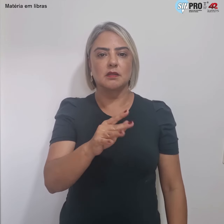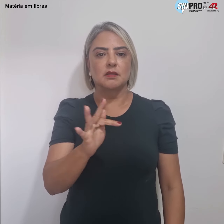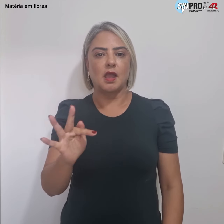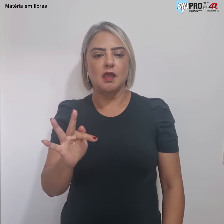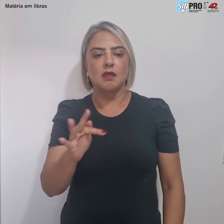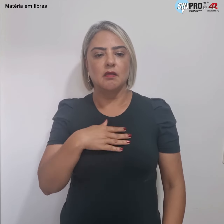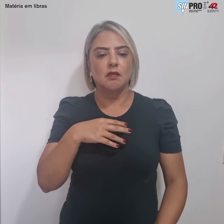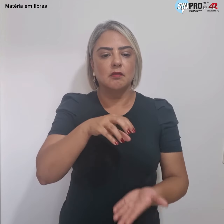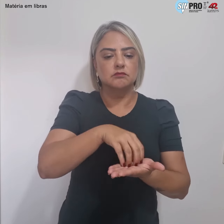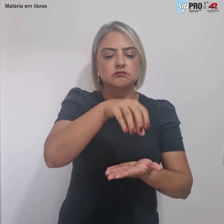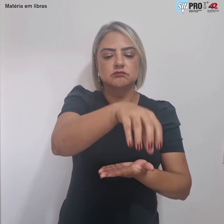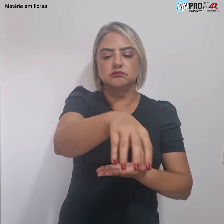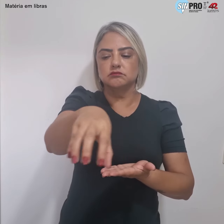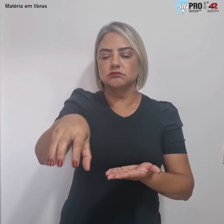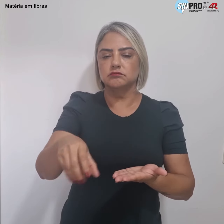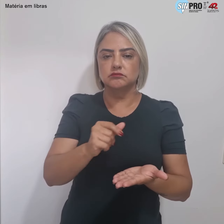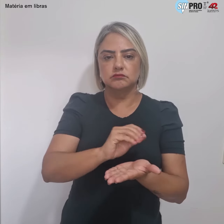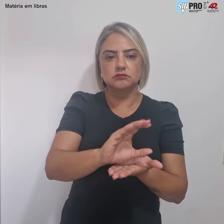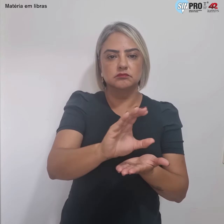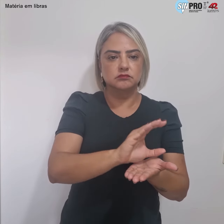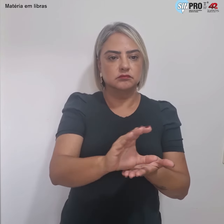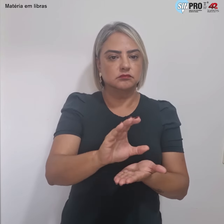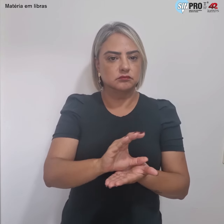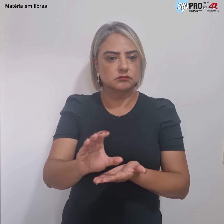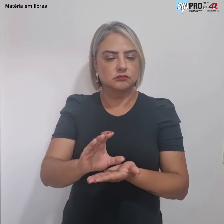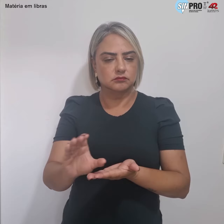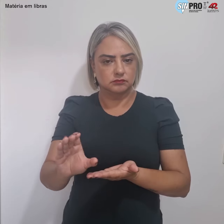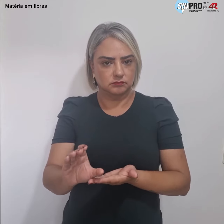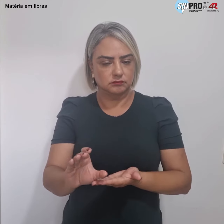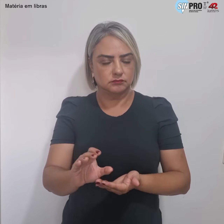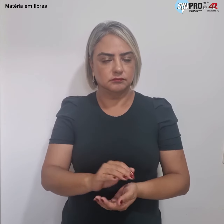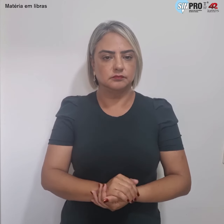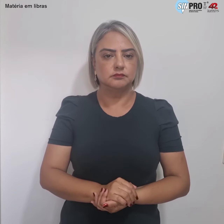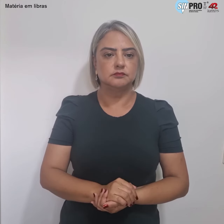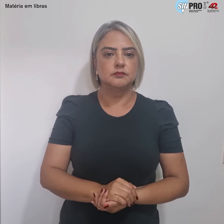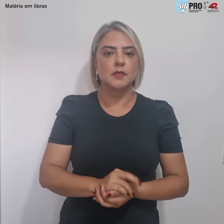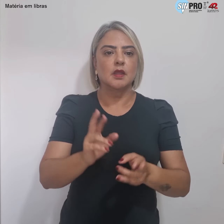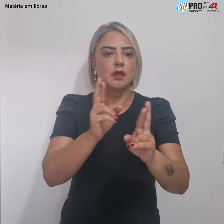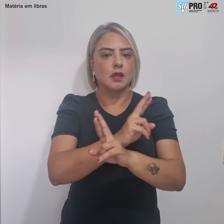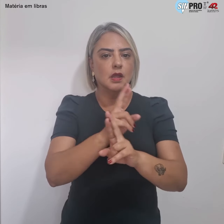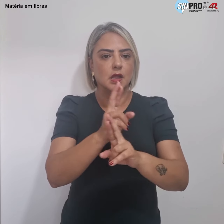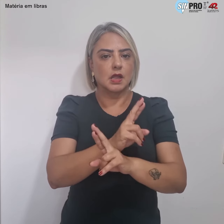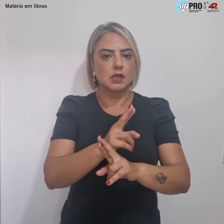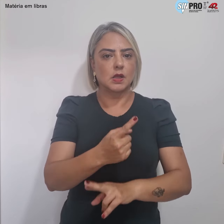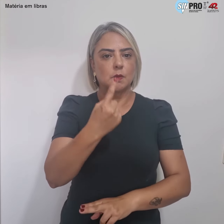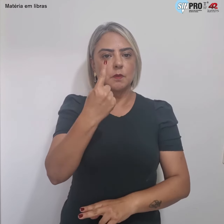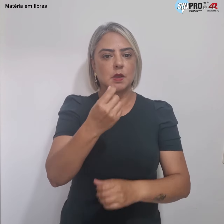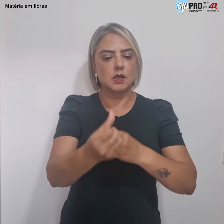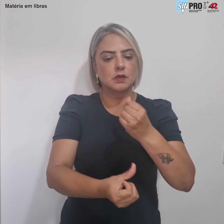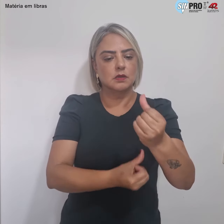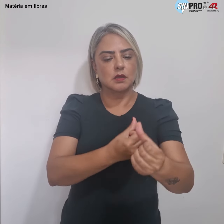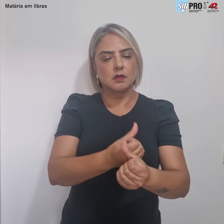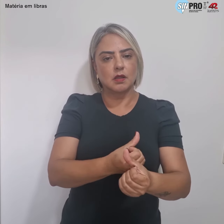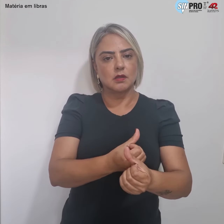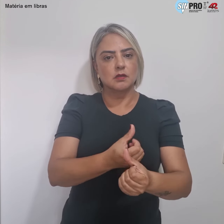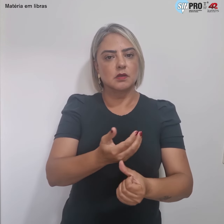Programa de Decentralização Financeira e Orçamentária, em relação ao primeiro semestre do ano passado.